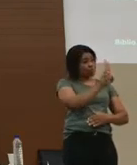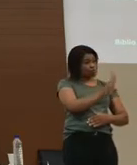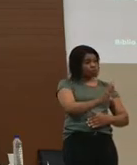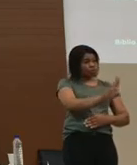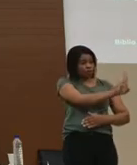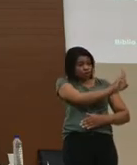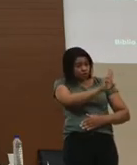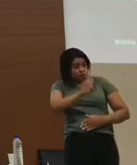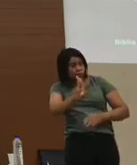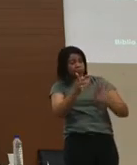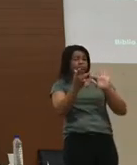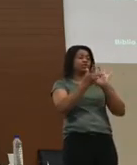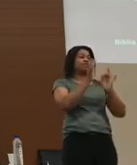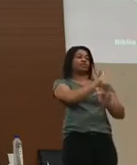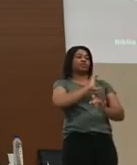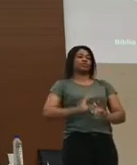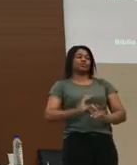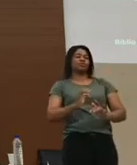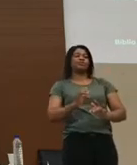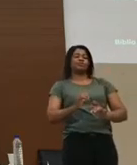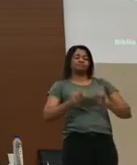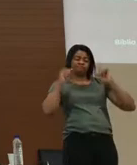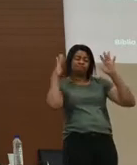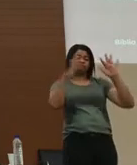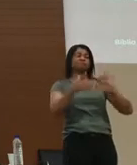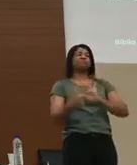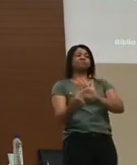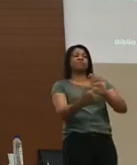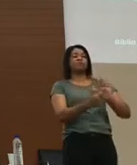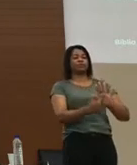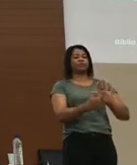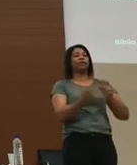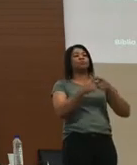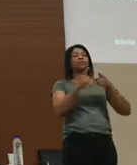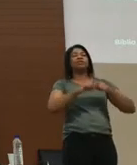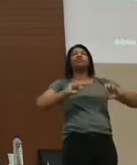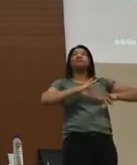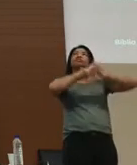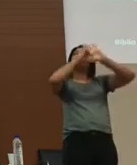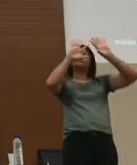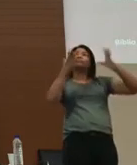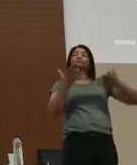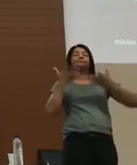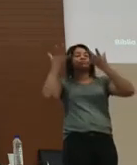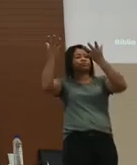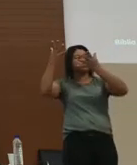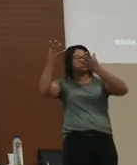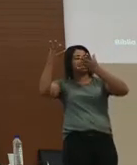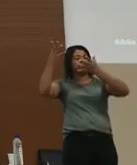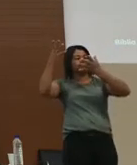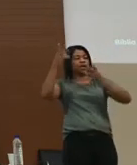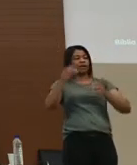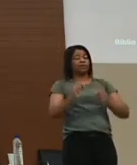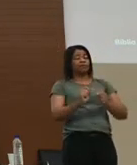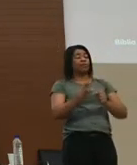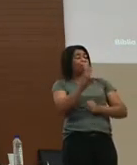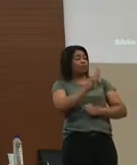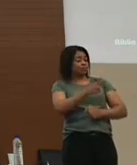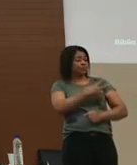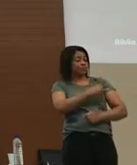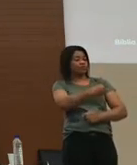isso eu farei, a fim de que o Pai seja glorificado no Filho. Se